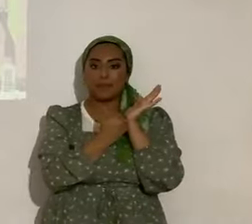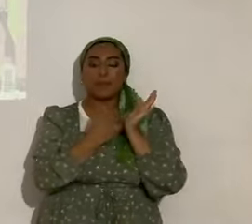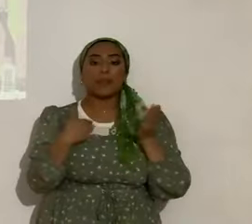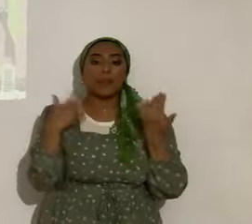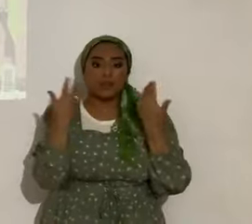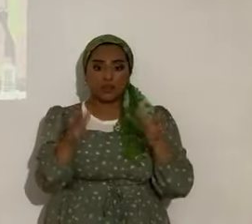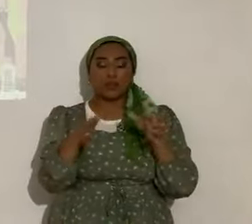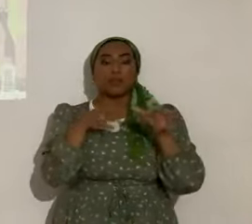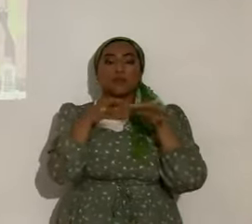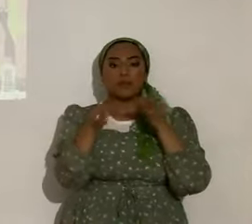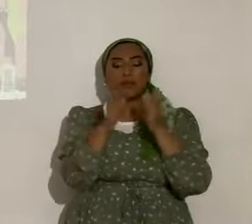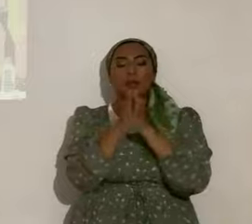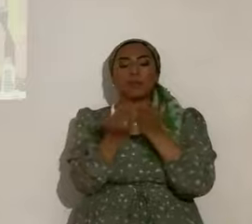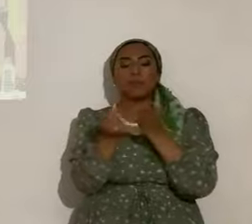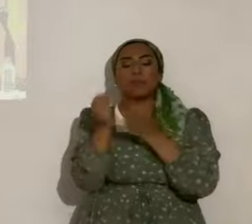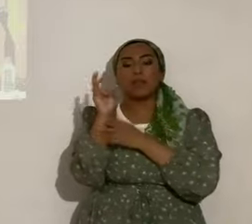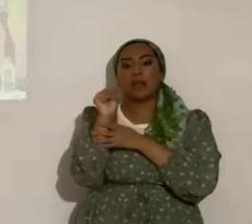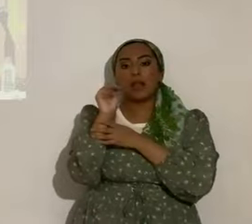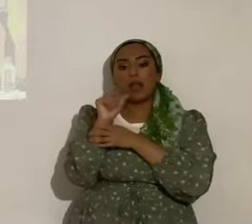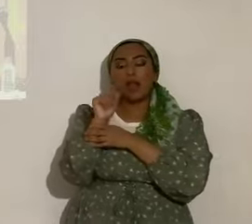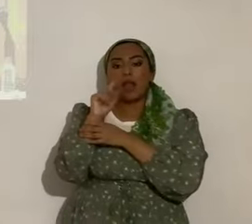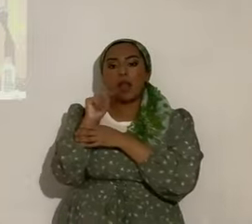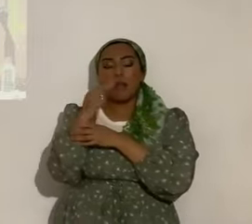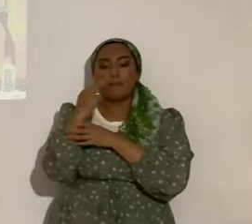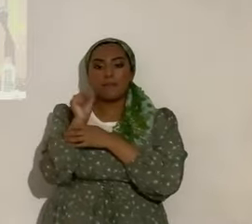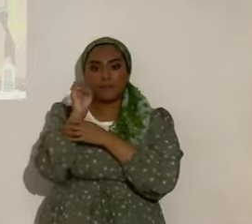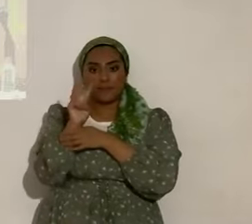ya está explicado en el libro de Mateo, Matillau.